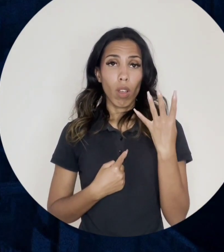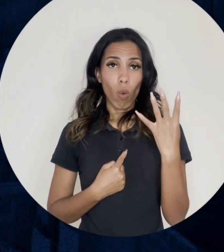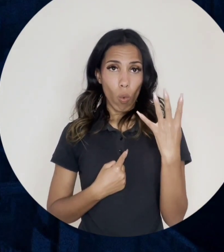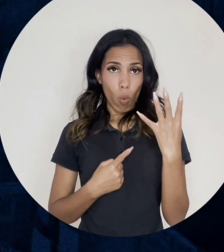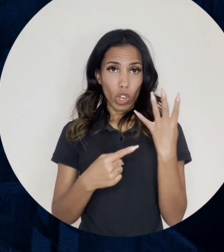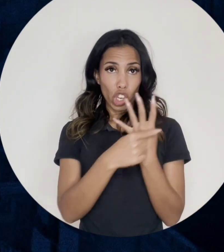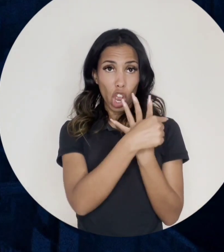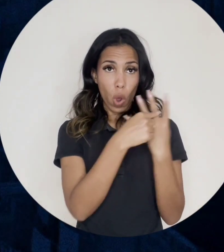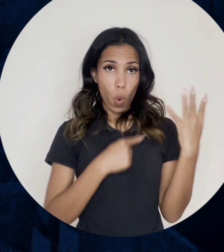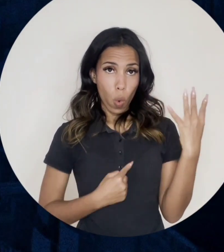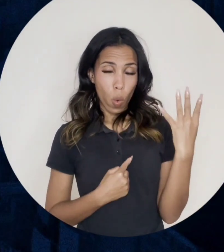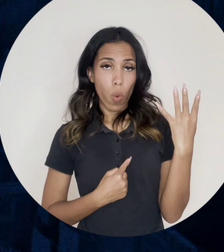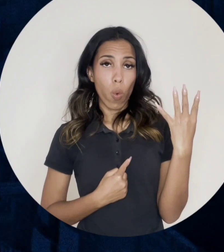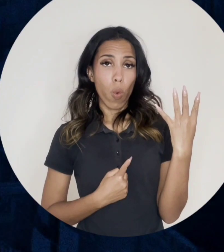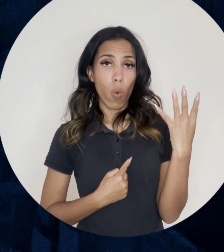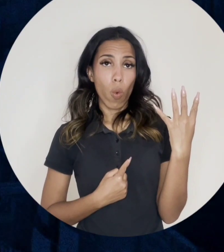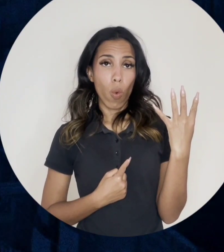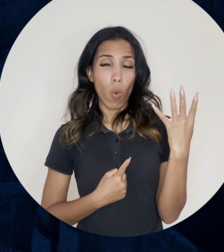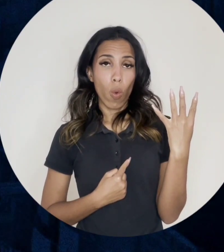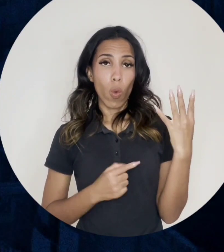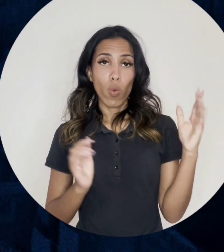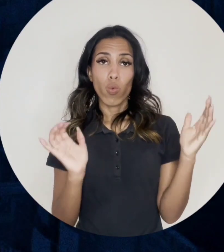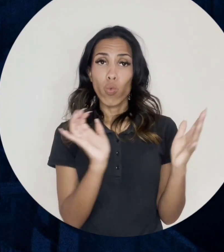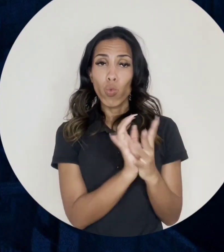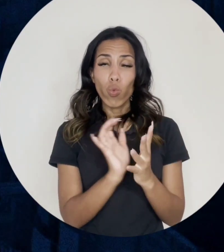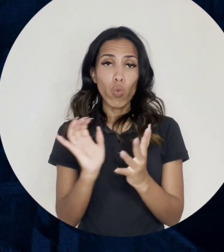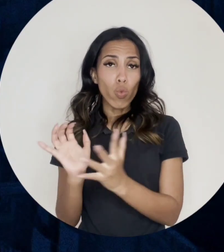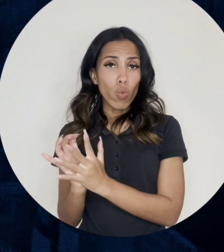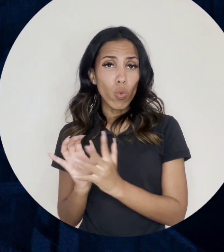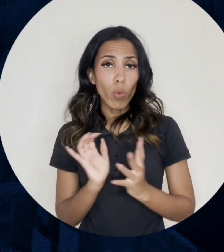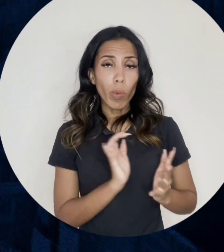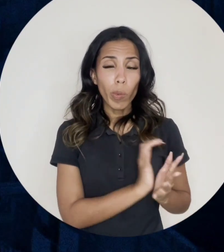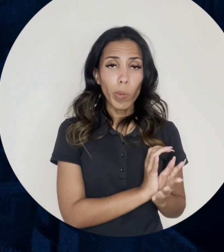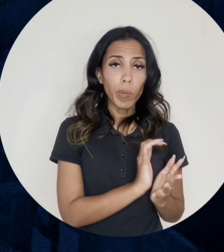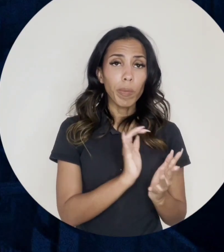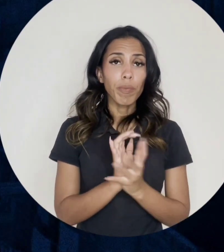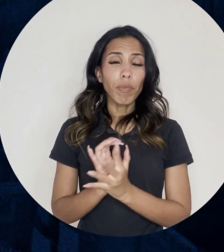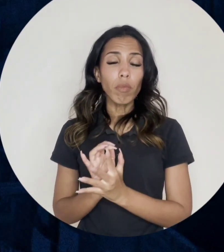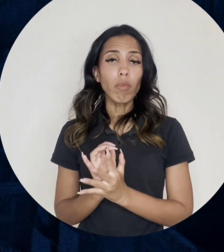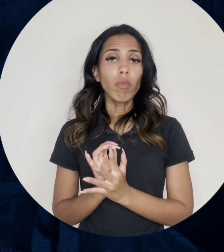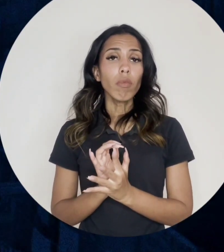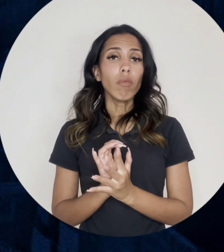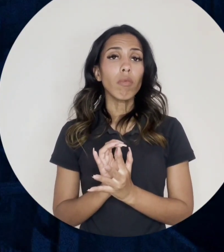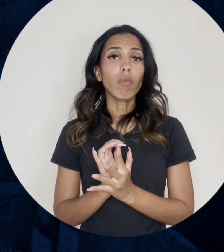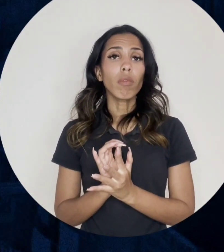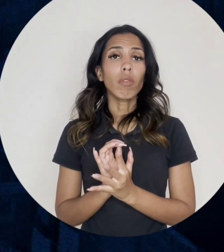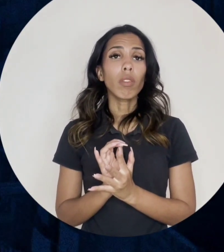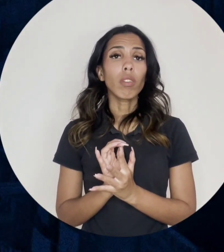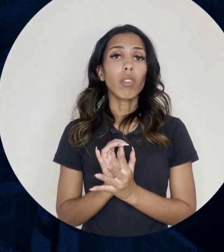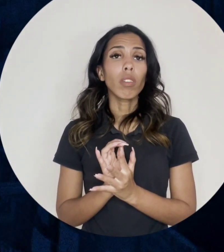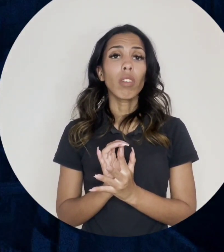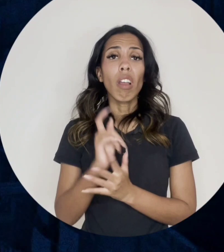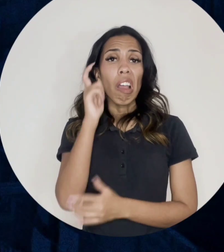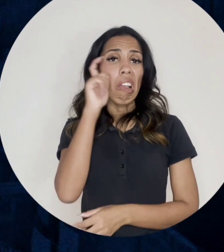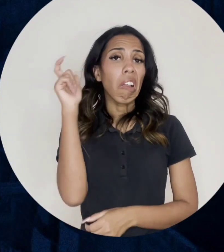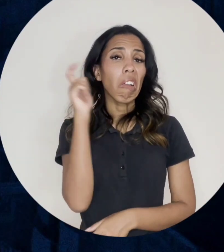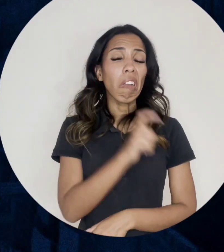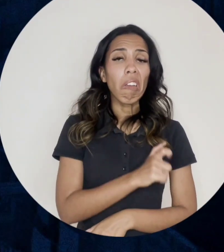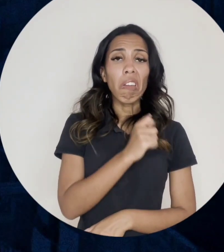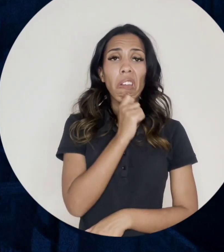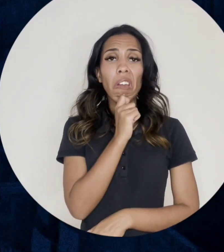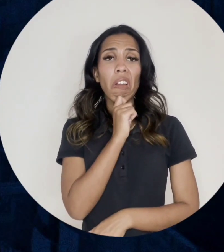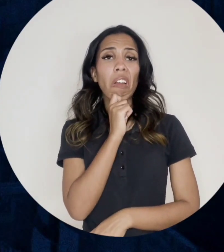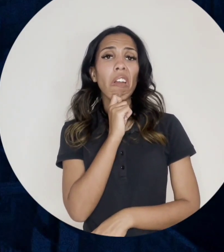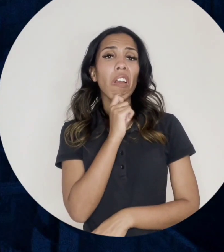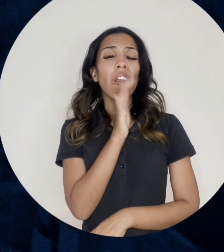quatro turmas E diz que não se interessa, que as crianças